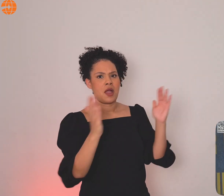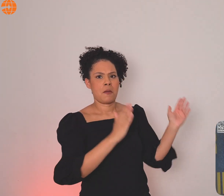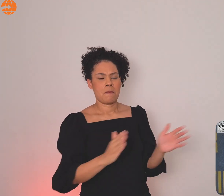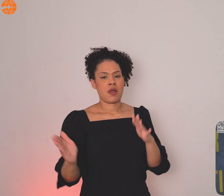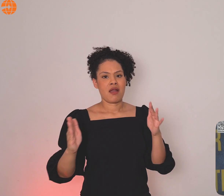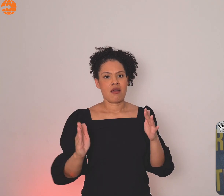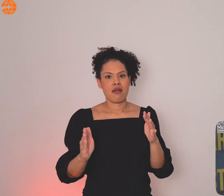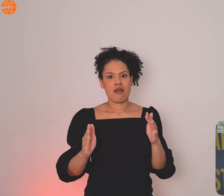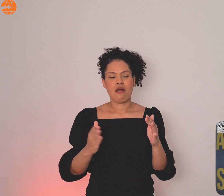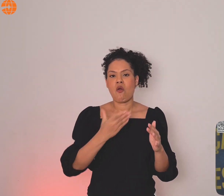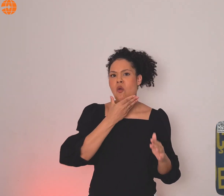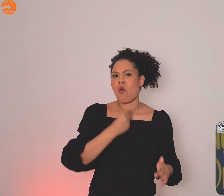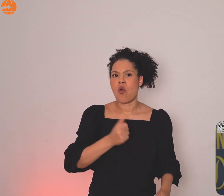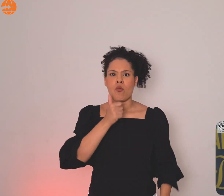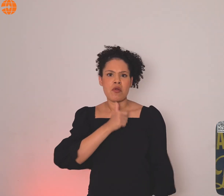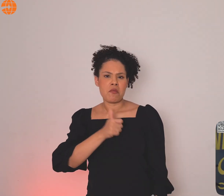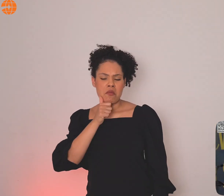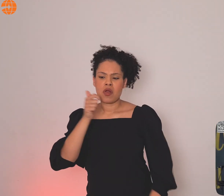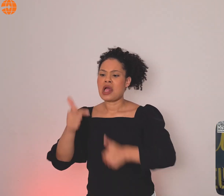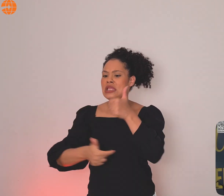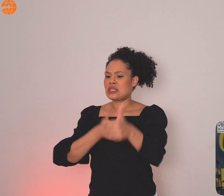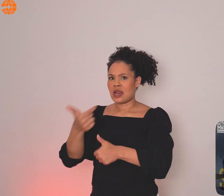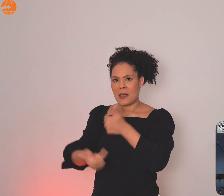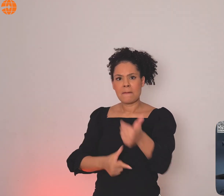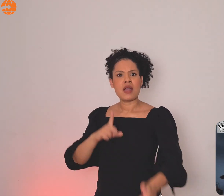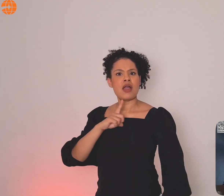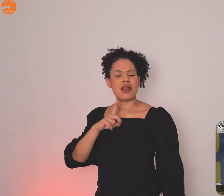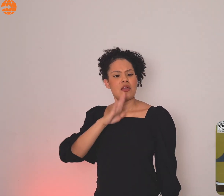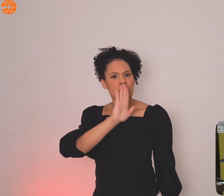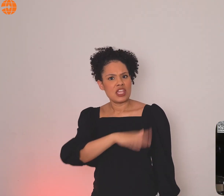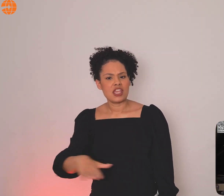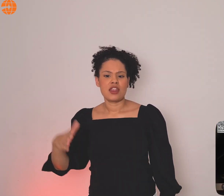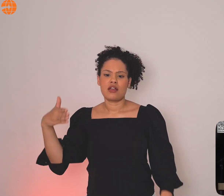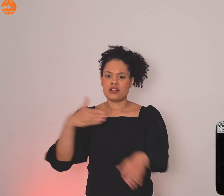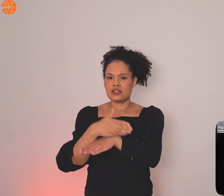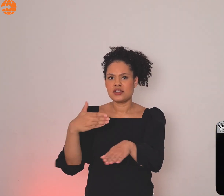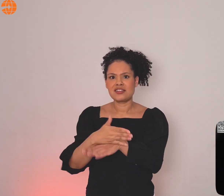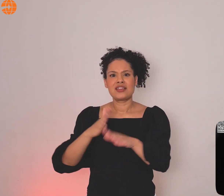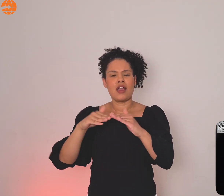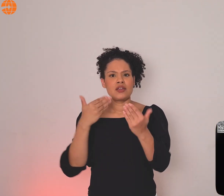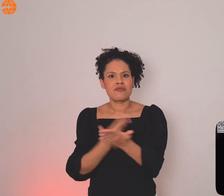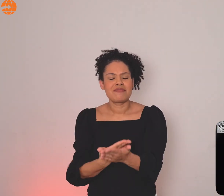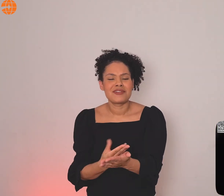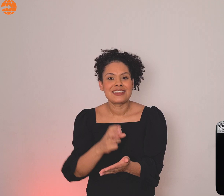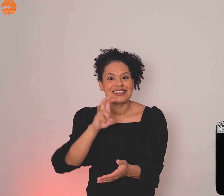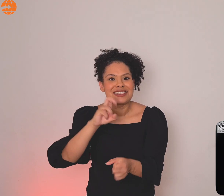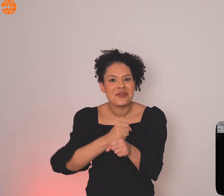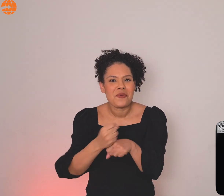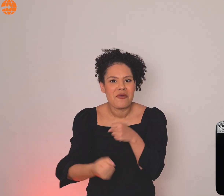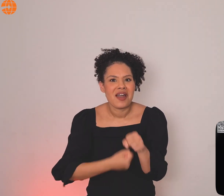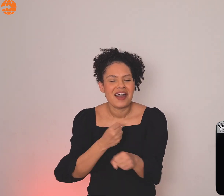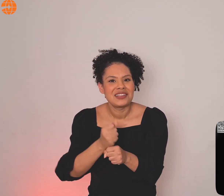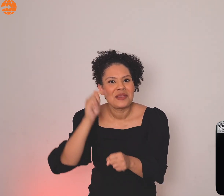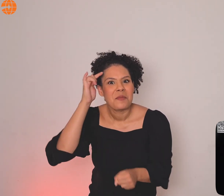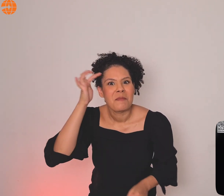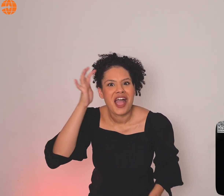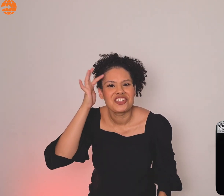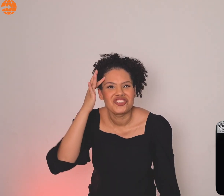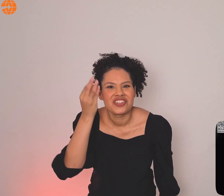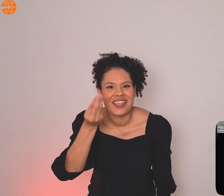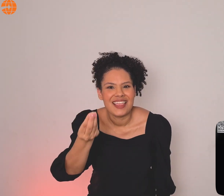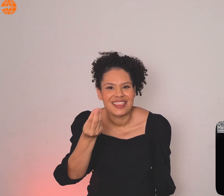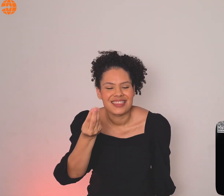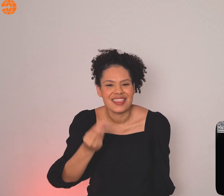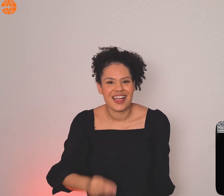meninos tudo empregado, as crianças tudo da escola, Já imaginou daqui a 5 anos, lá que não tem nem